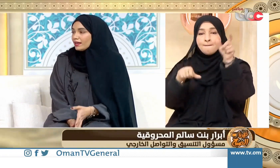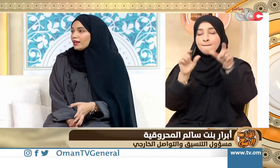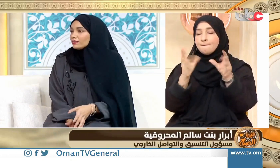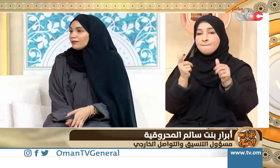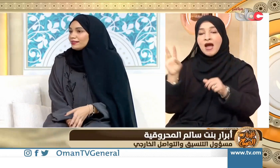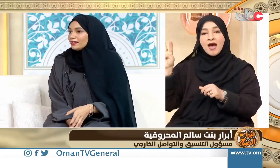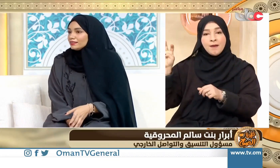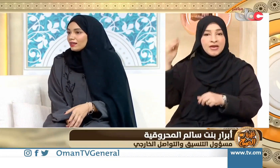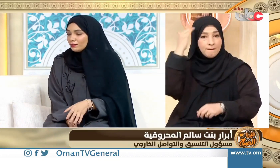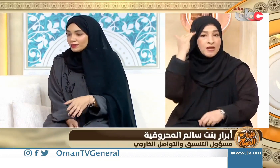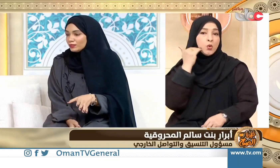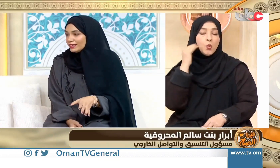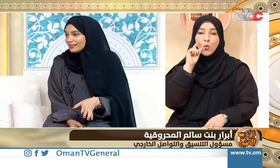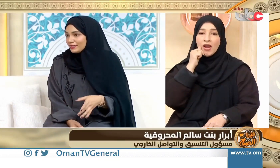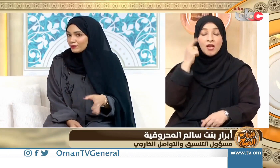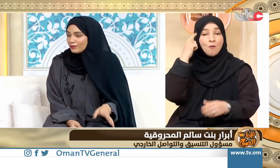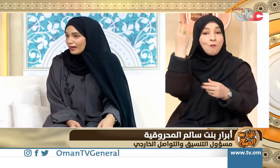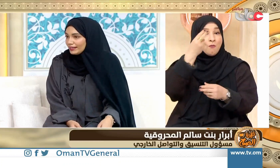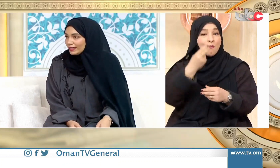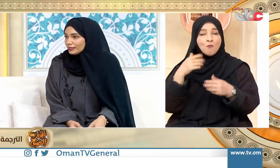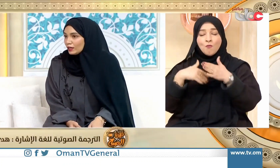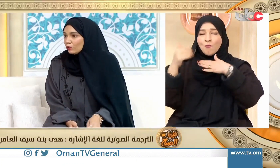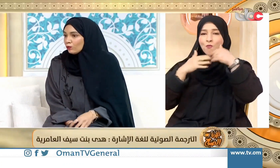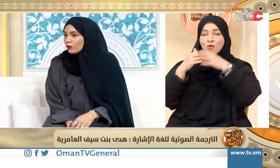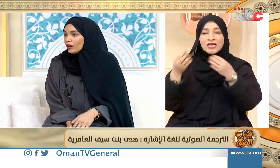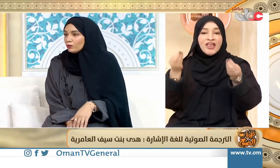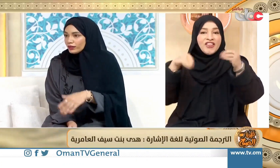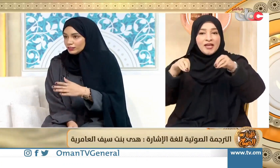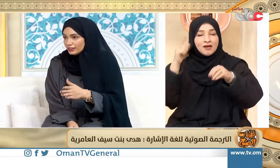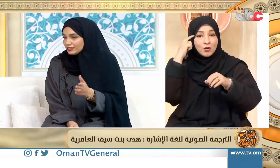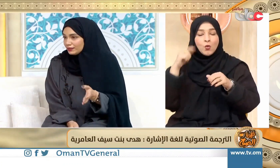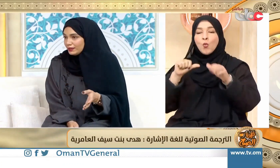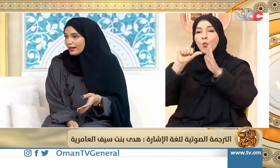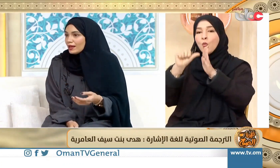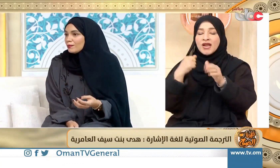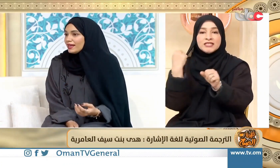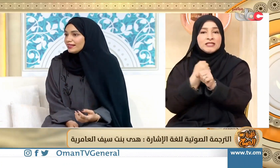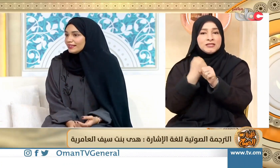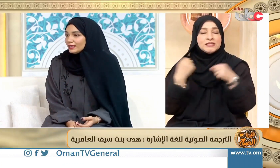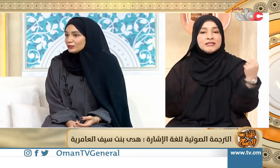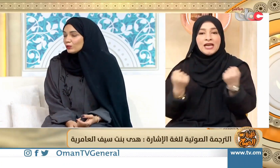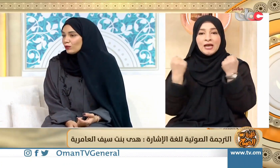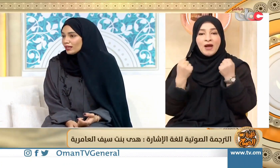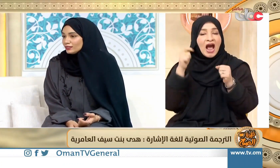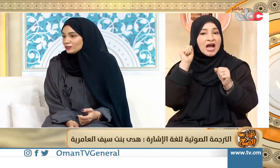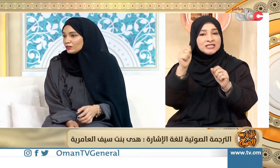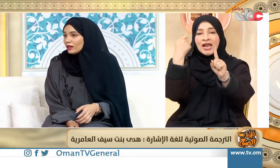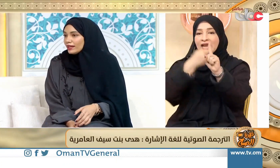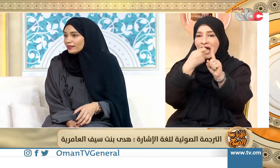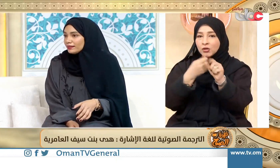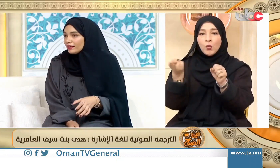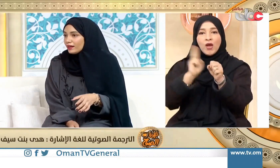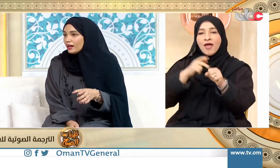وفنانة. طبعا صاحبة الملتقى الكثير من الفعاليات أو الورش التدريبية، منها للنحت